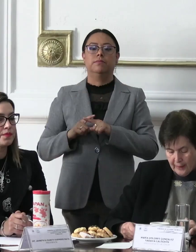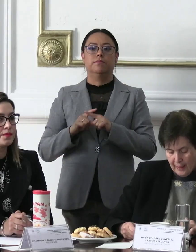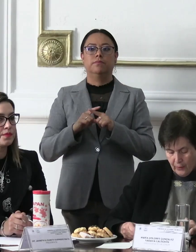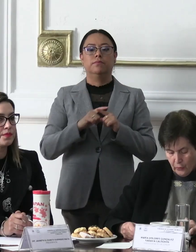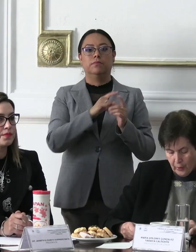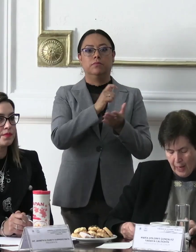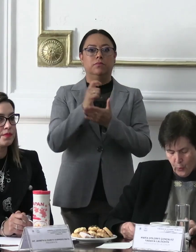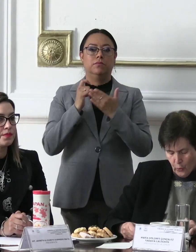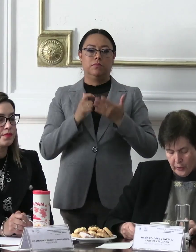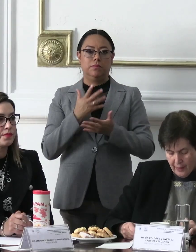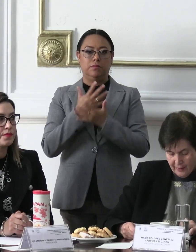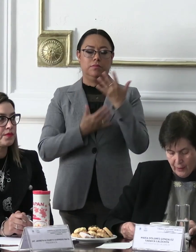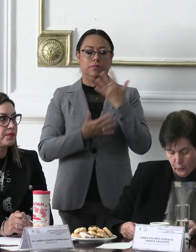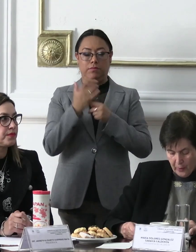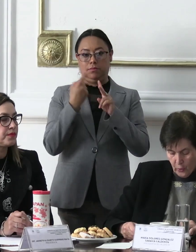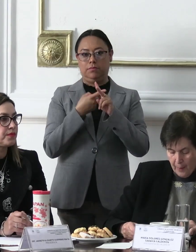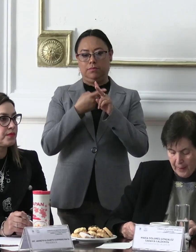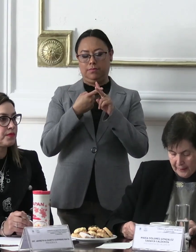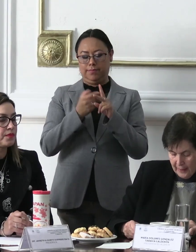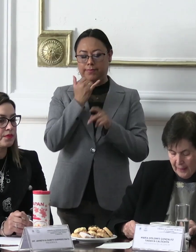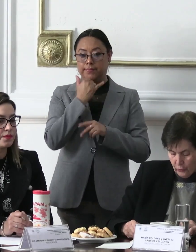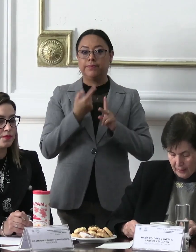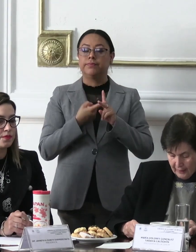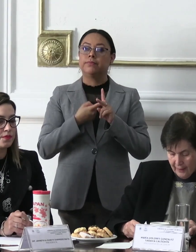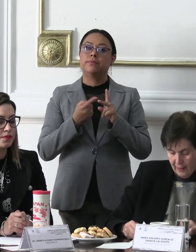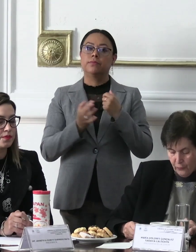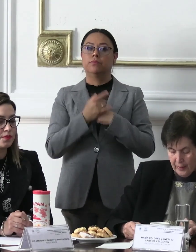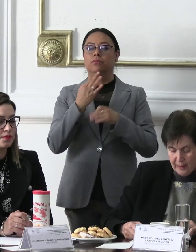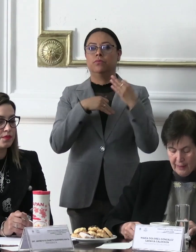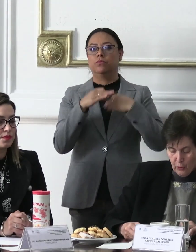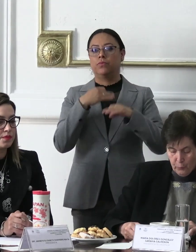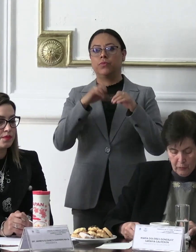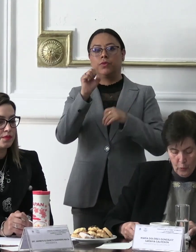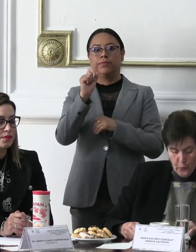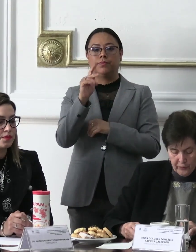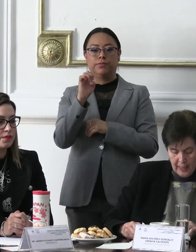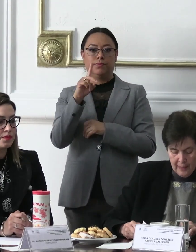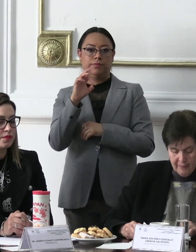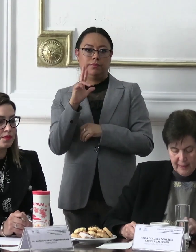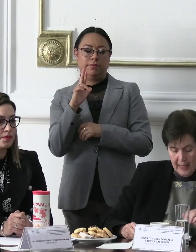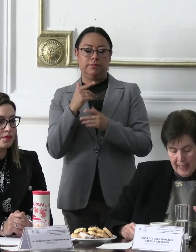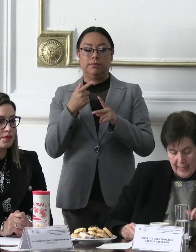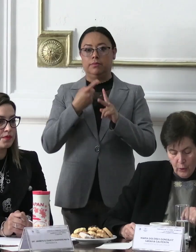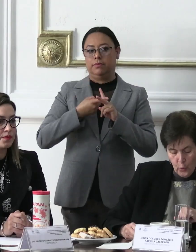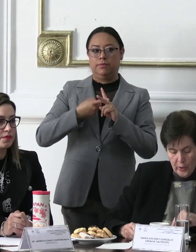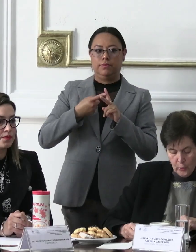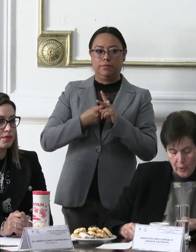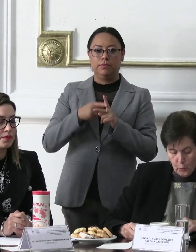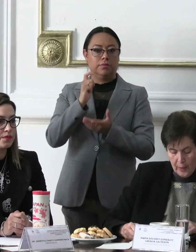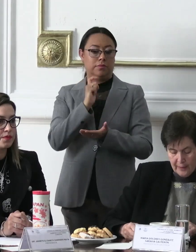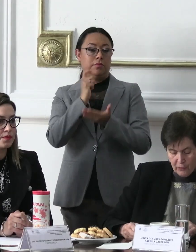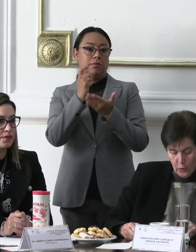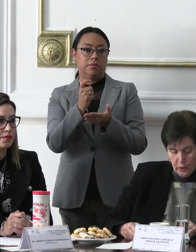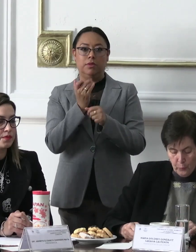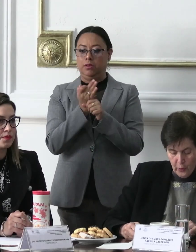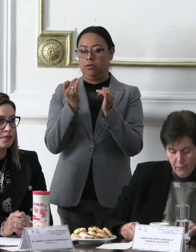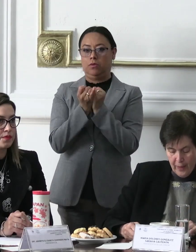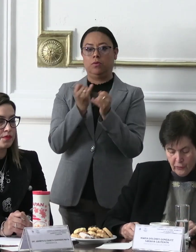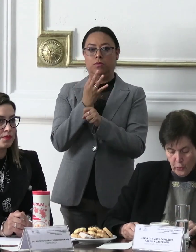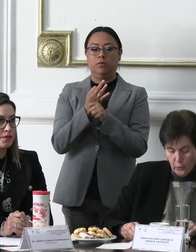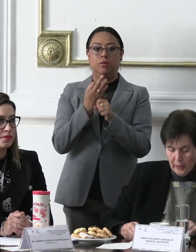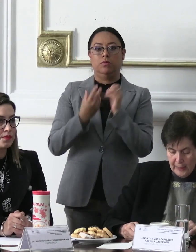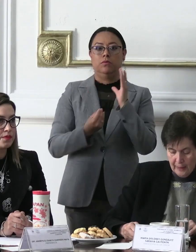recursos cálculos realizados, a partir de los estándares financieros presupuestales, incluyendo actualizaciones